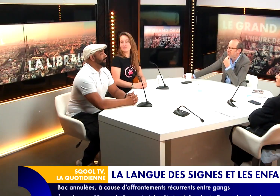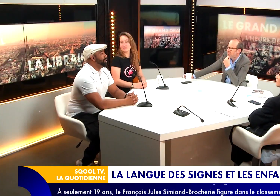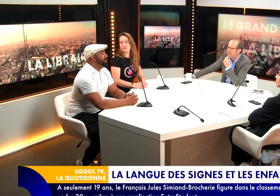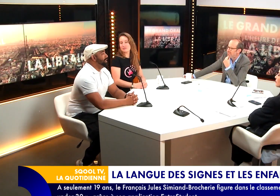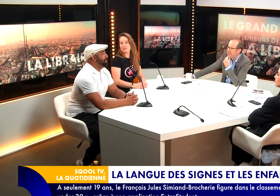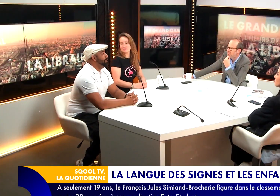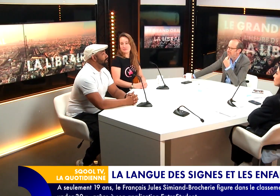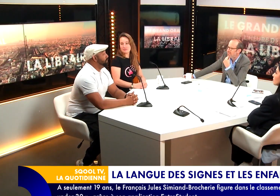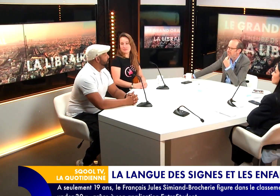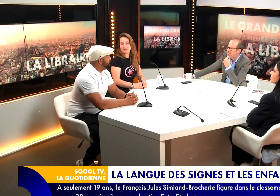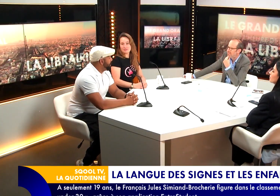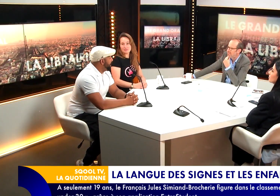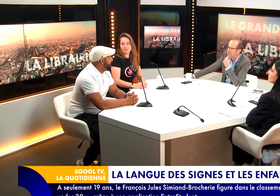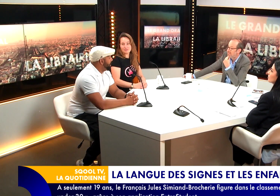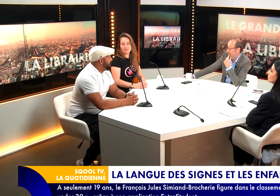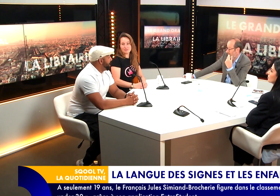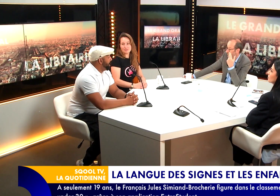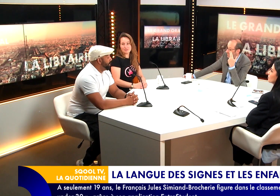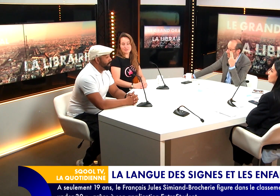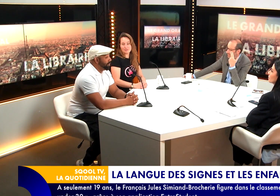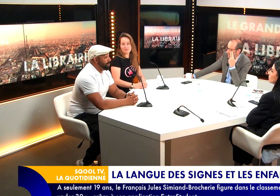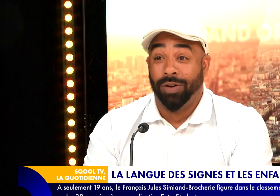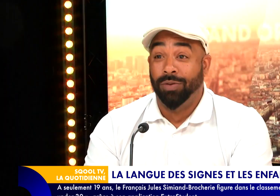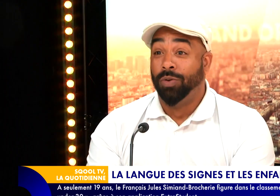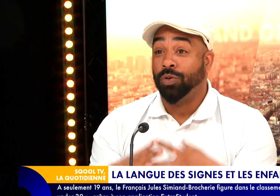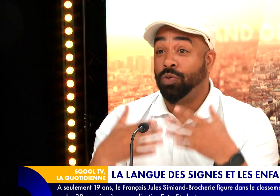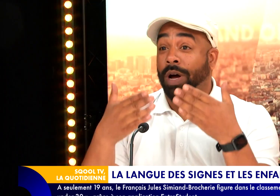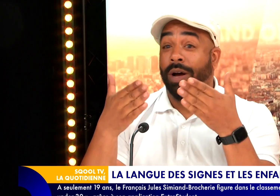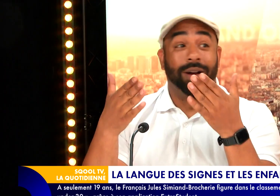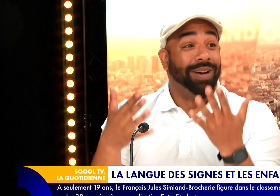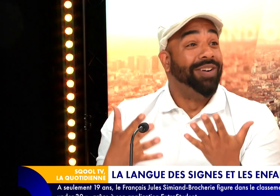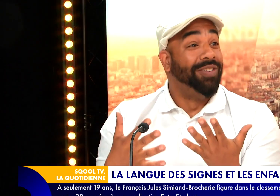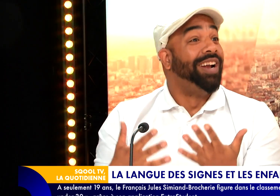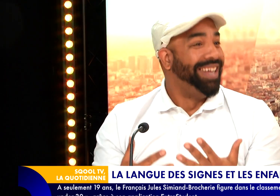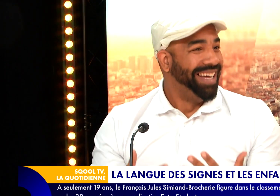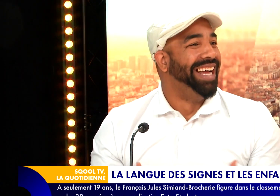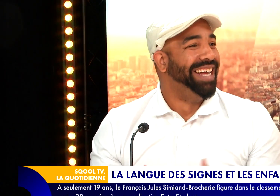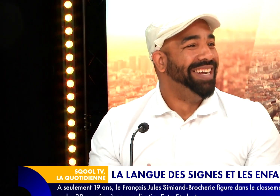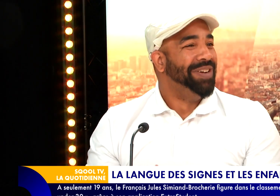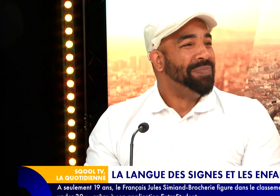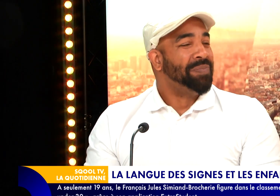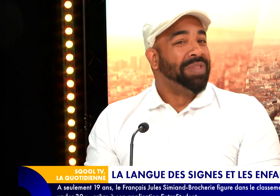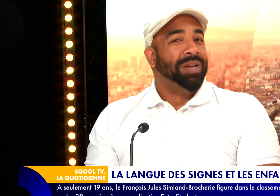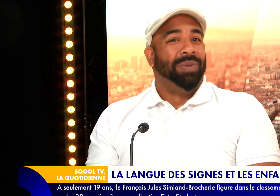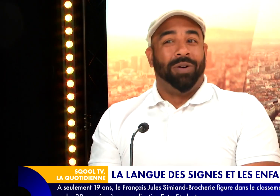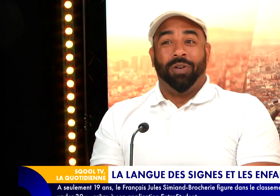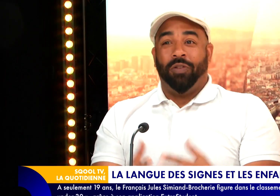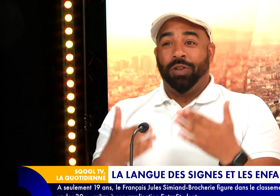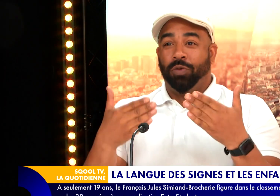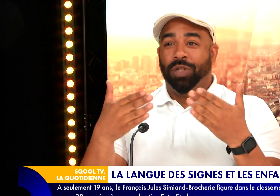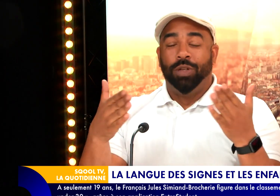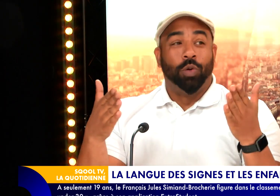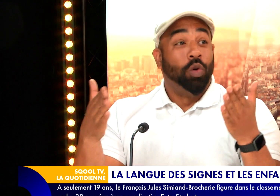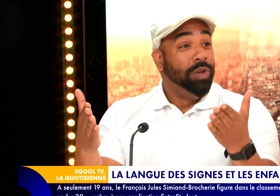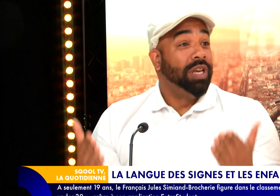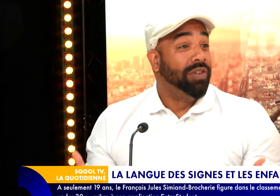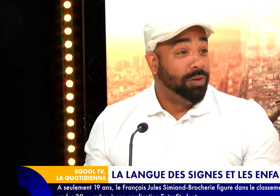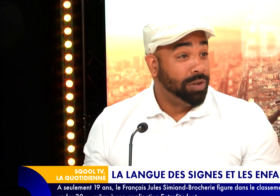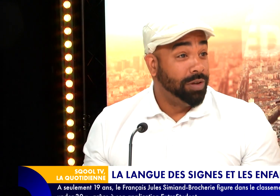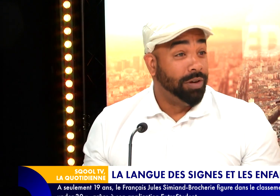langue des signes, c'est une langue visuelle et une langue où on doit... Donc ça ouvre les yeux, d'accord. Voilà. Mais en quoi ça vous ouvre l'esprit? En fait, on est obligé de communiquer avec l'autre